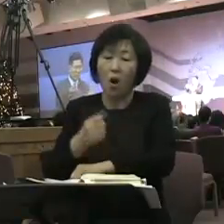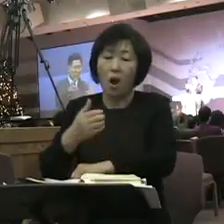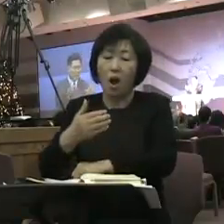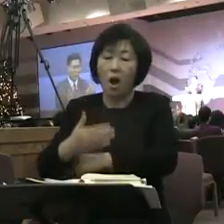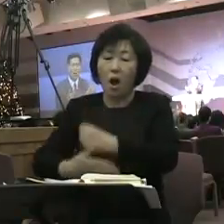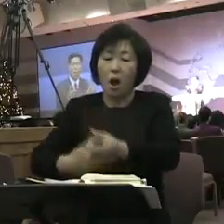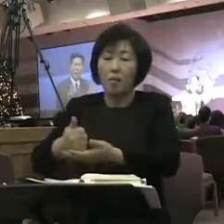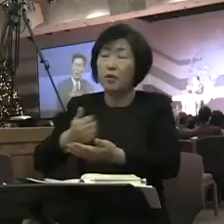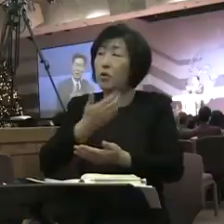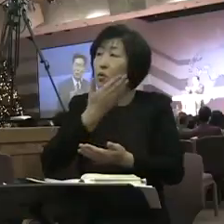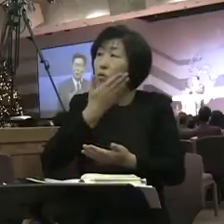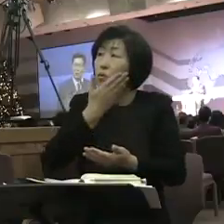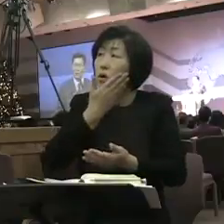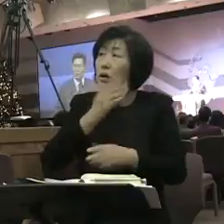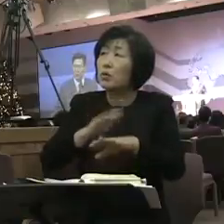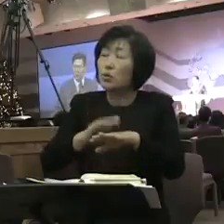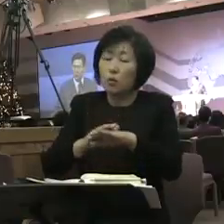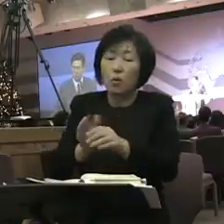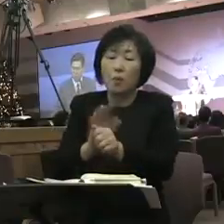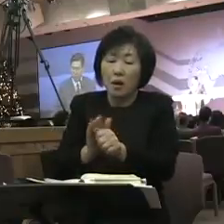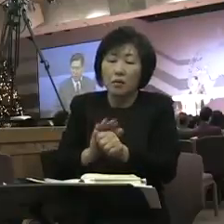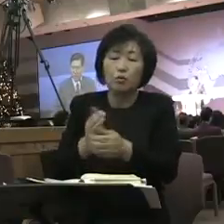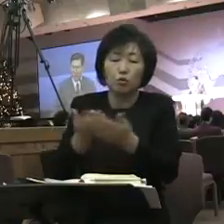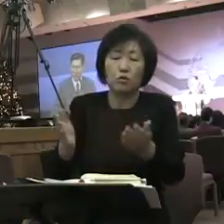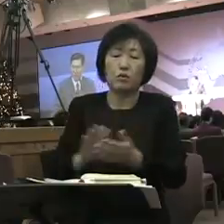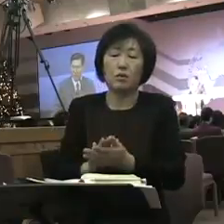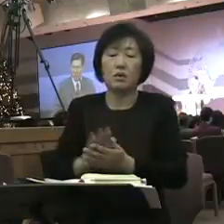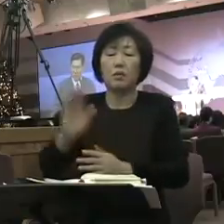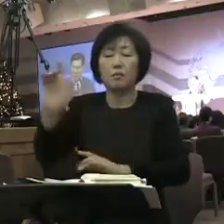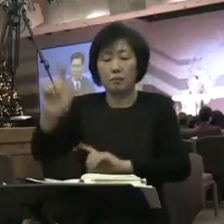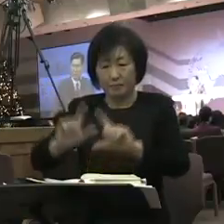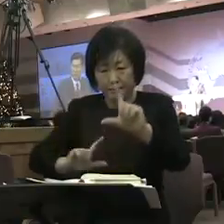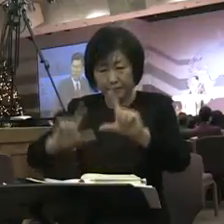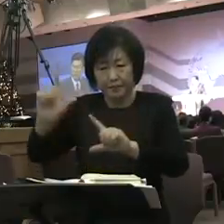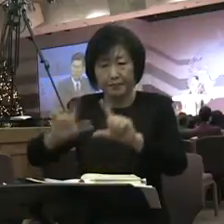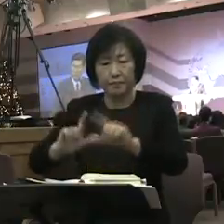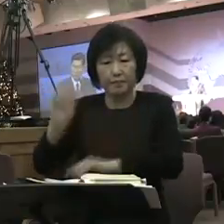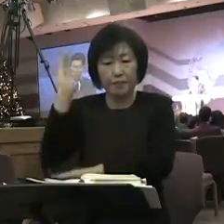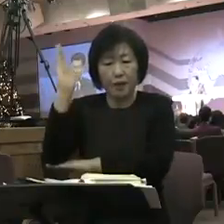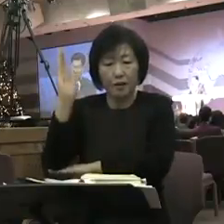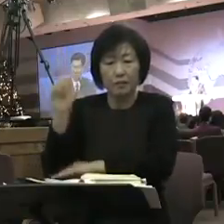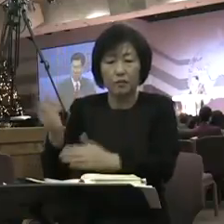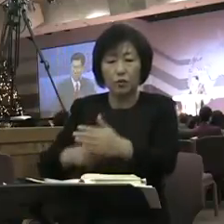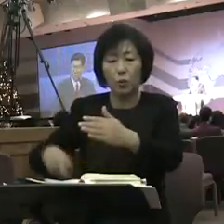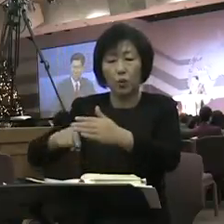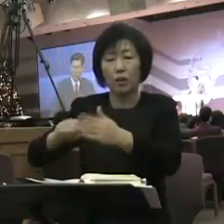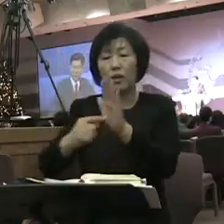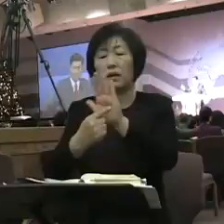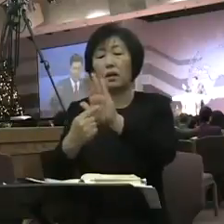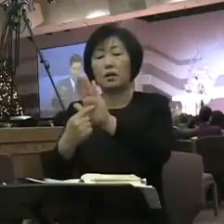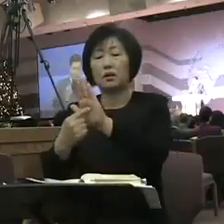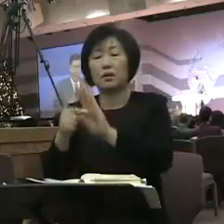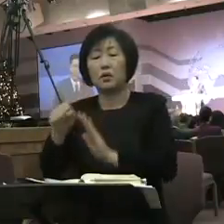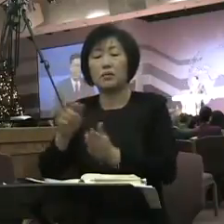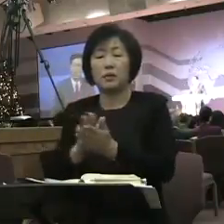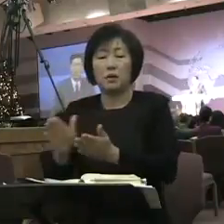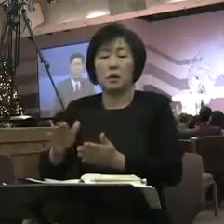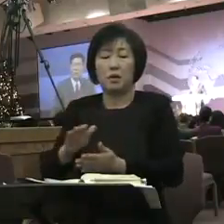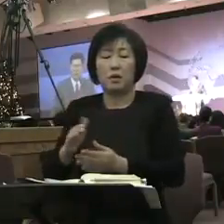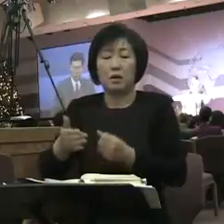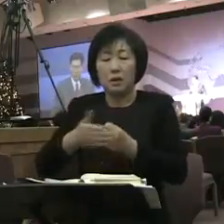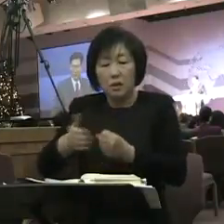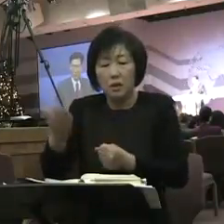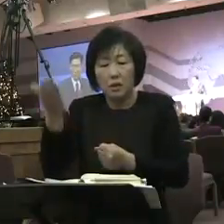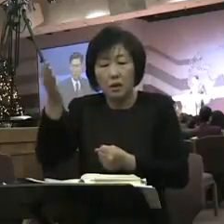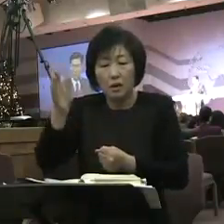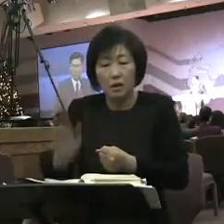우리를 계속 만져주시는 그러한 그 모습이 오늘 이 말씀 속에 나타나는 겁니다. 그러나 우리가 이 낙심할 수